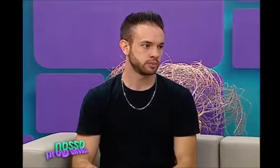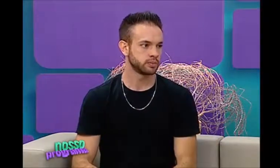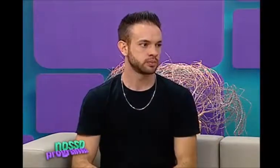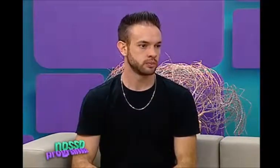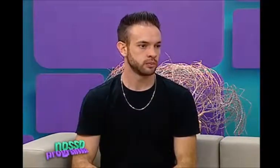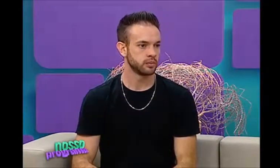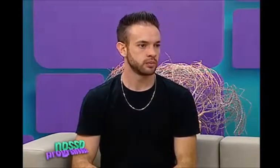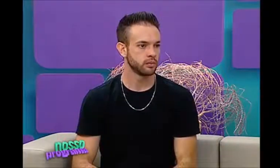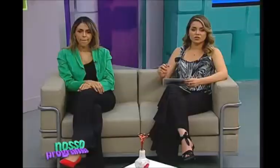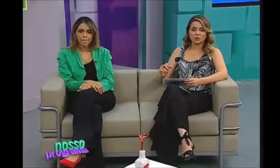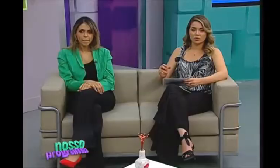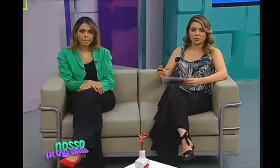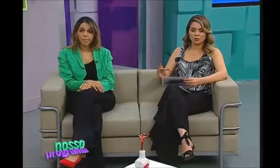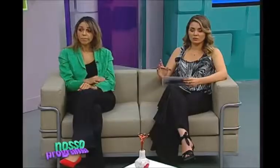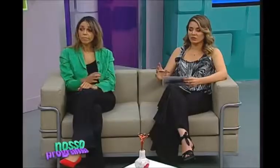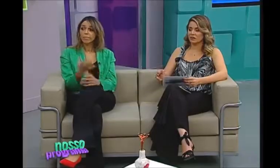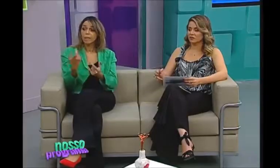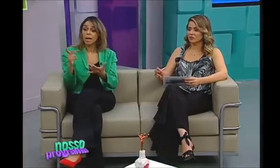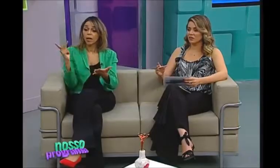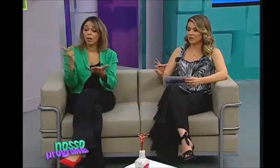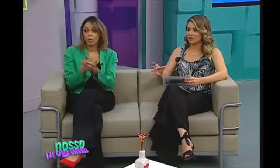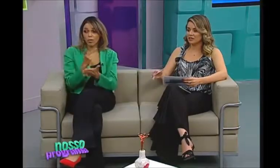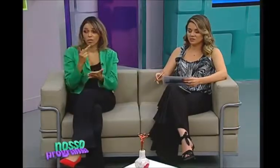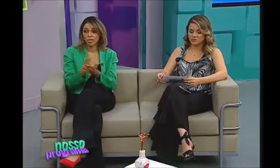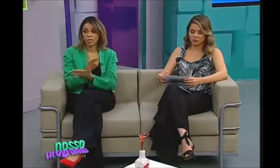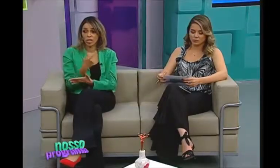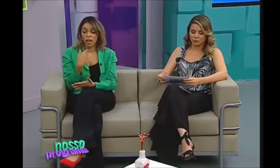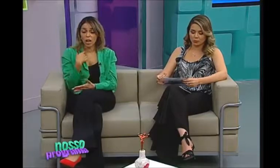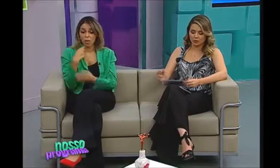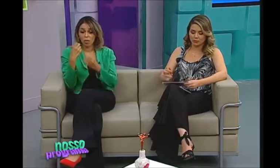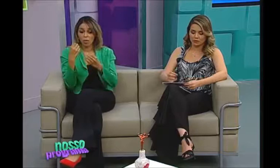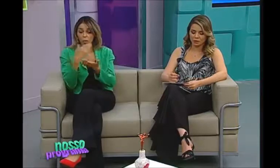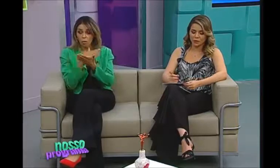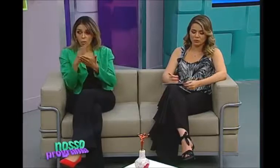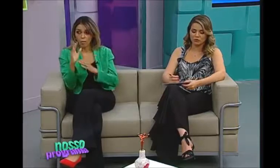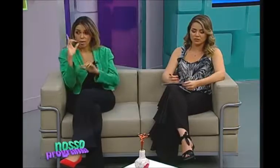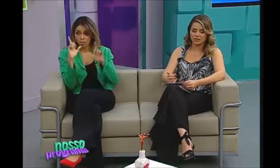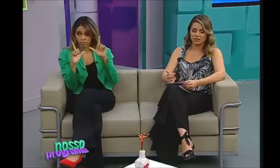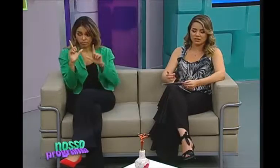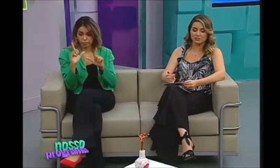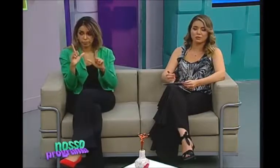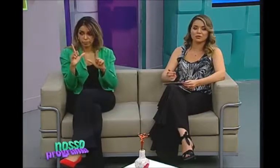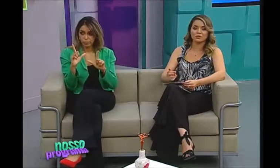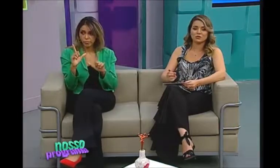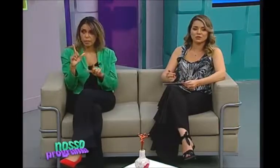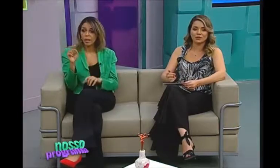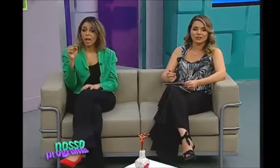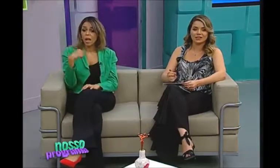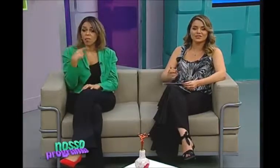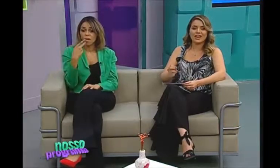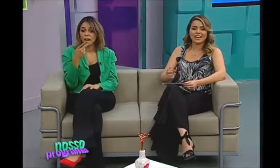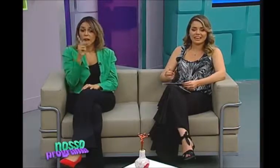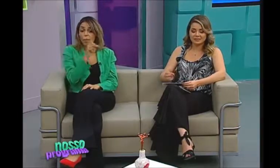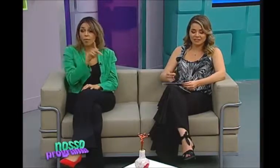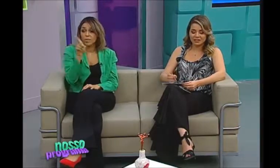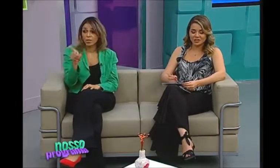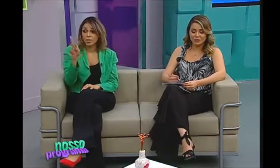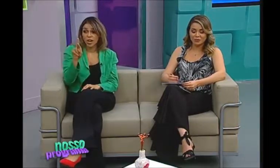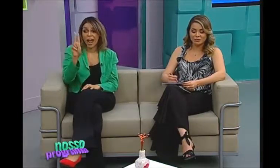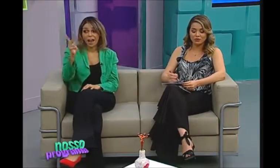Gente, eu só quero corrigir aqui, o Ronaldo tá me falando, eu falei no início do programa que o Helder Fiani, ele é professor de RH, na verdade ele é